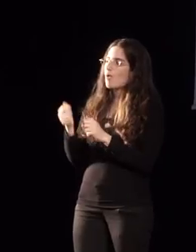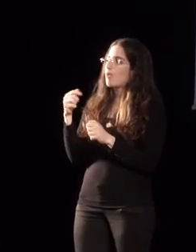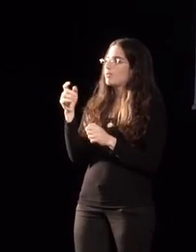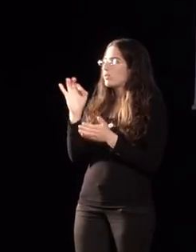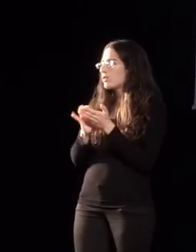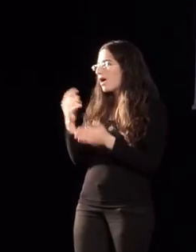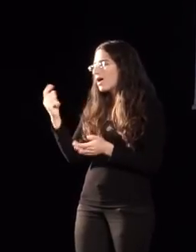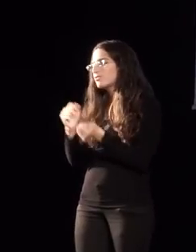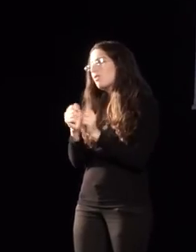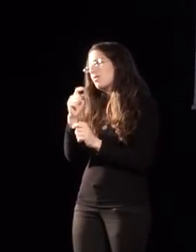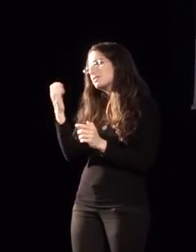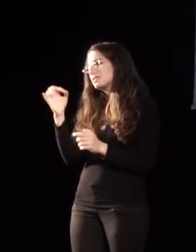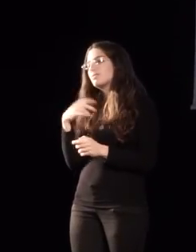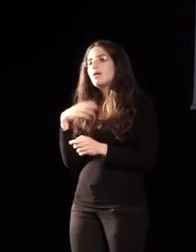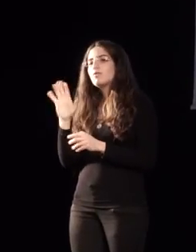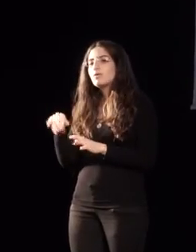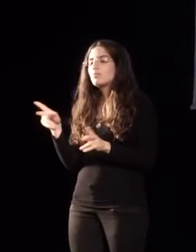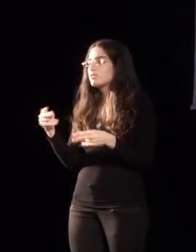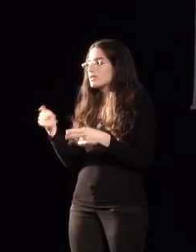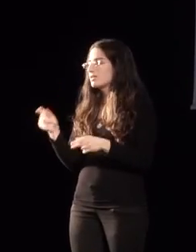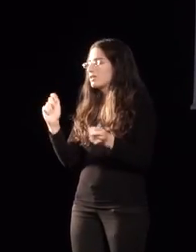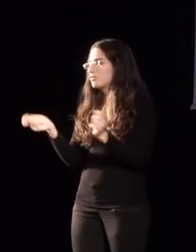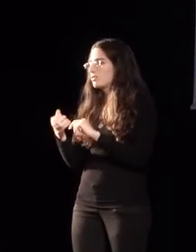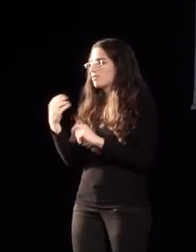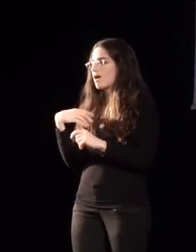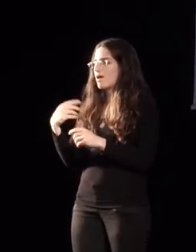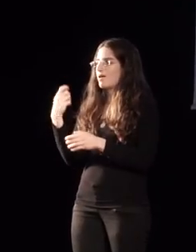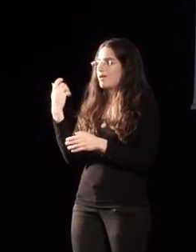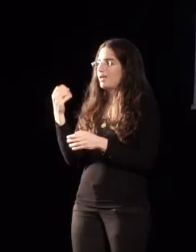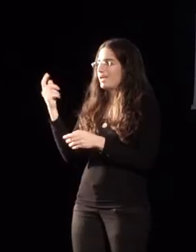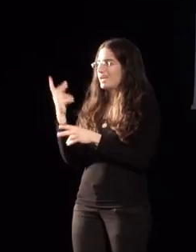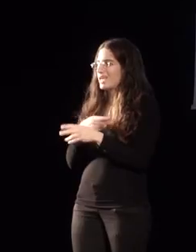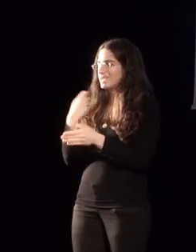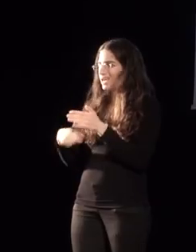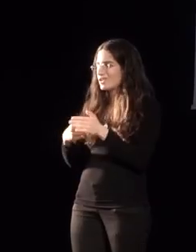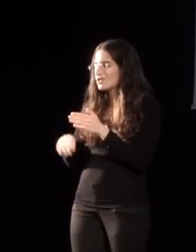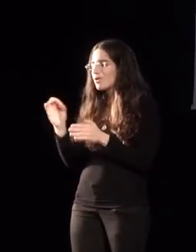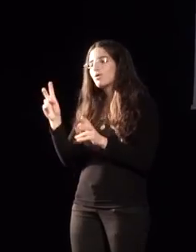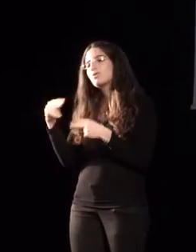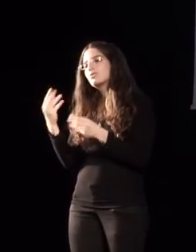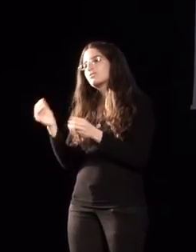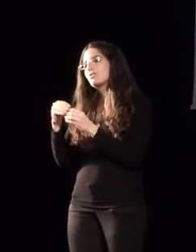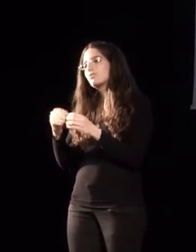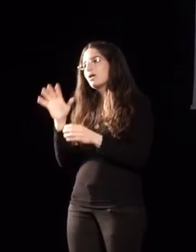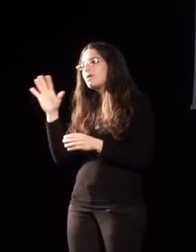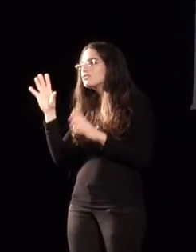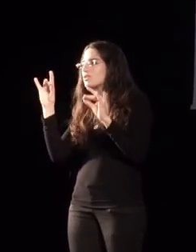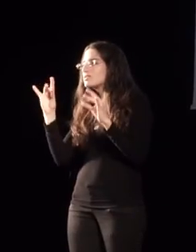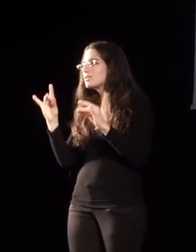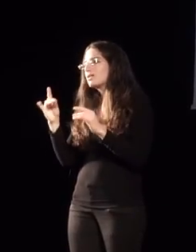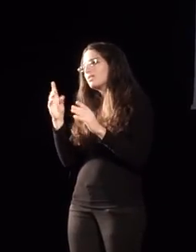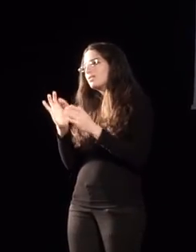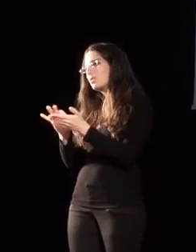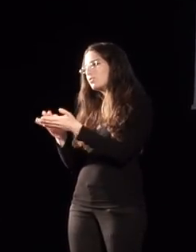120. אז גם אם לא הצלחתי להגיד את הבן אדם הזה לטבעונות או לשנות על הרגלי צריכה שלו, יכול מאוד להיות שהוספתי לו עוד איזה 5-10 נקודות בדרך